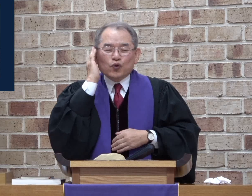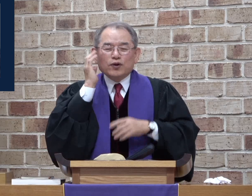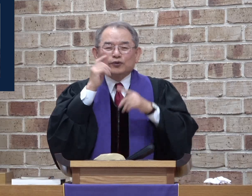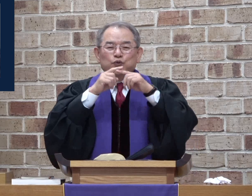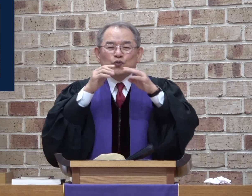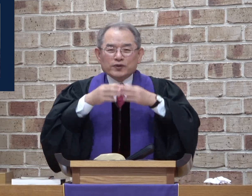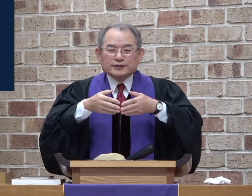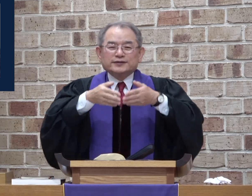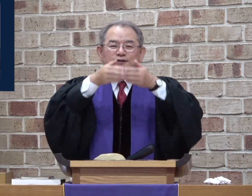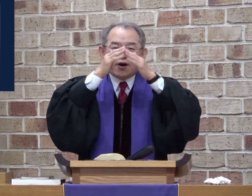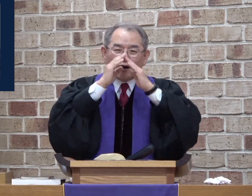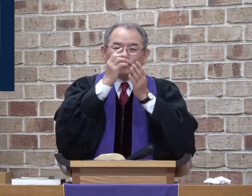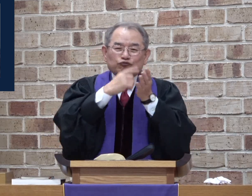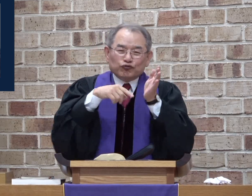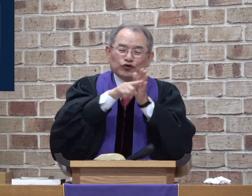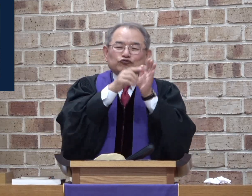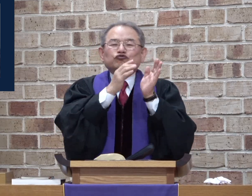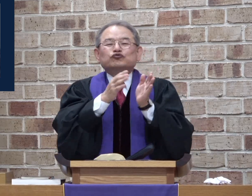서울농아교회를 세우기 위해서